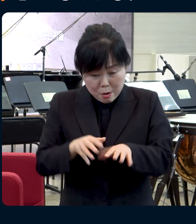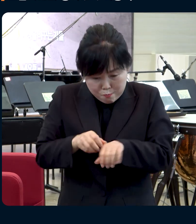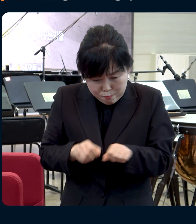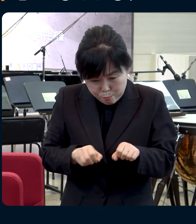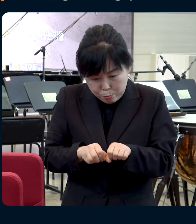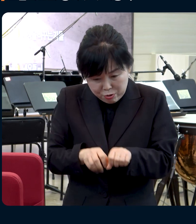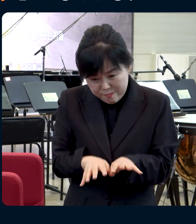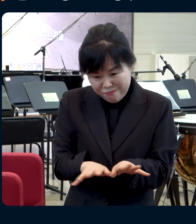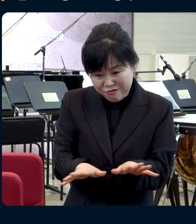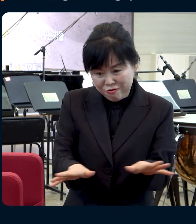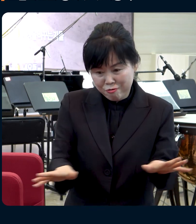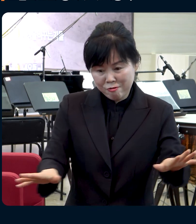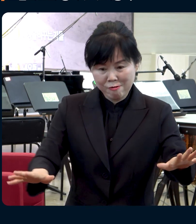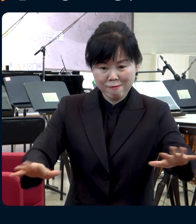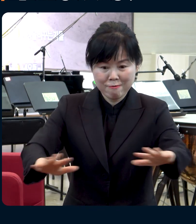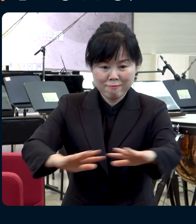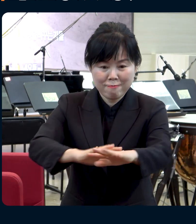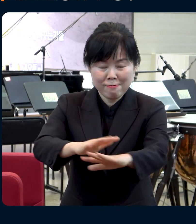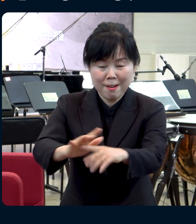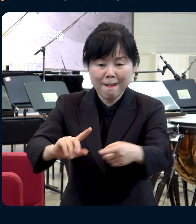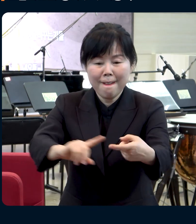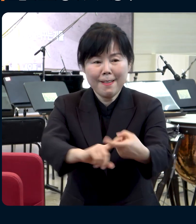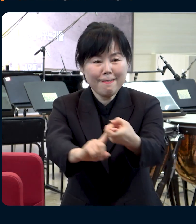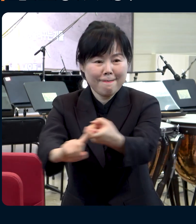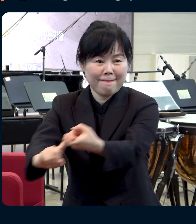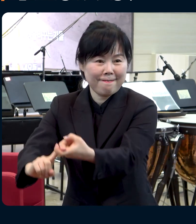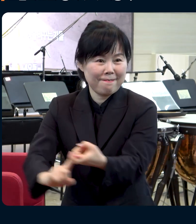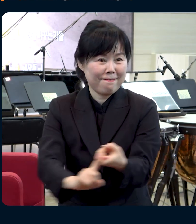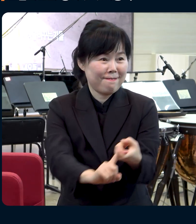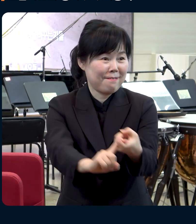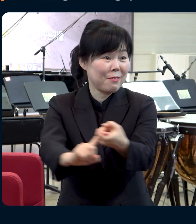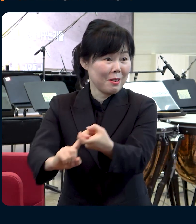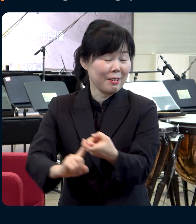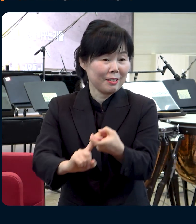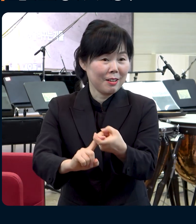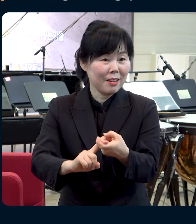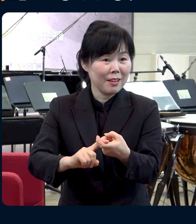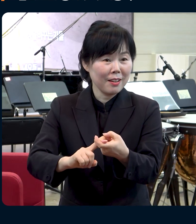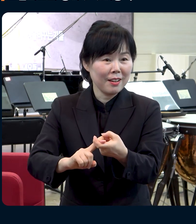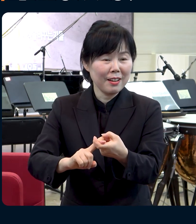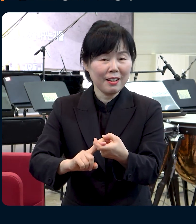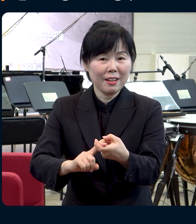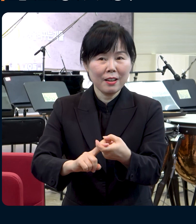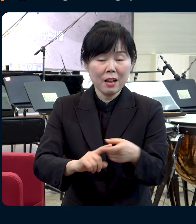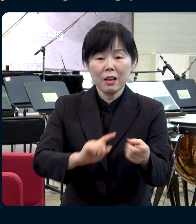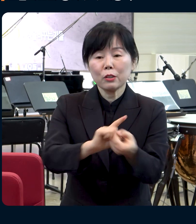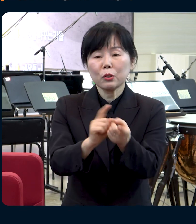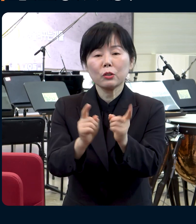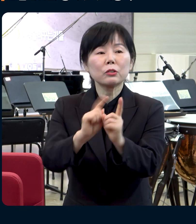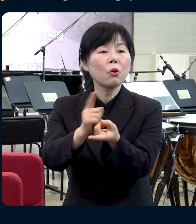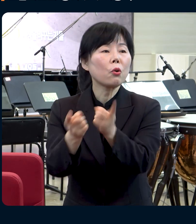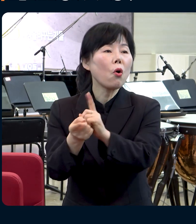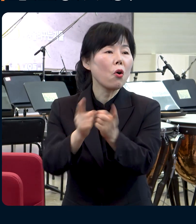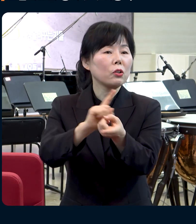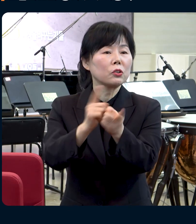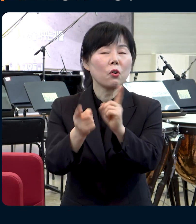내려갖고 계속 쭉쭉쭉쭉 해서 계속 손을 내밉니다. 그러면서 누구를 붙잡아요? 누구를 붙잡아요?